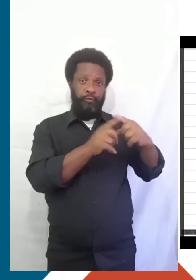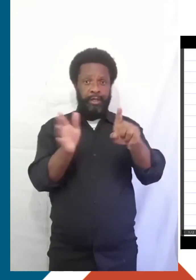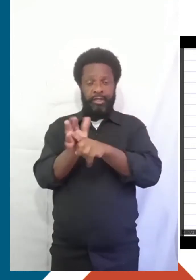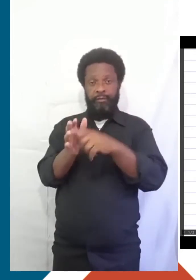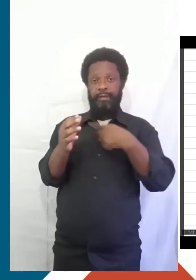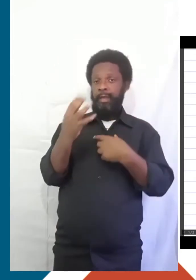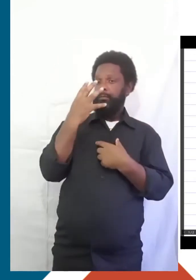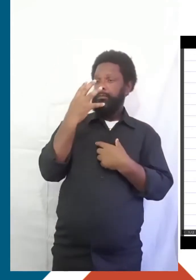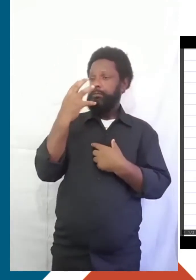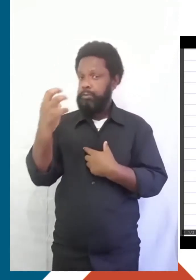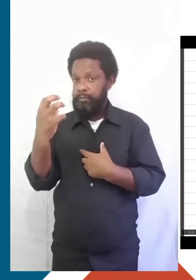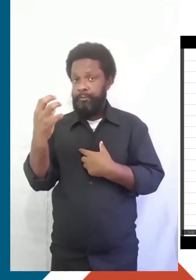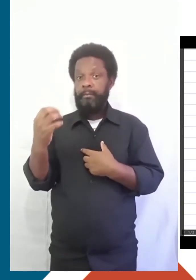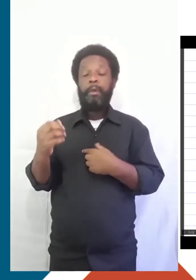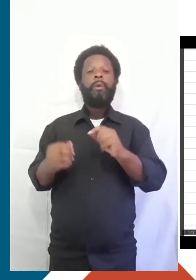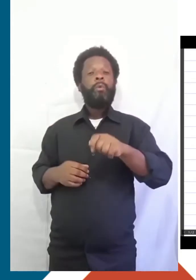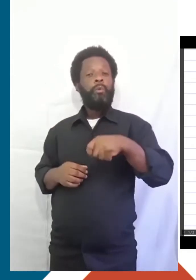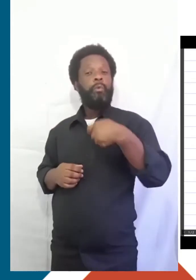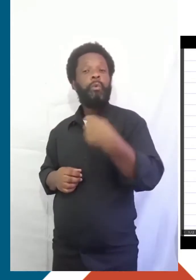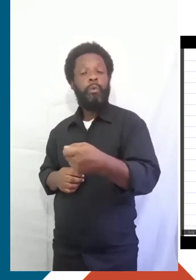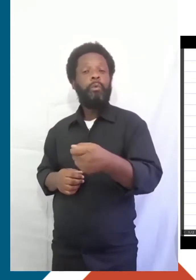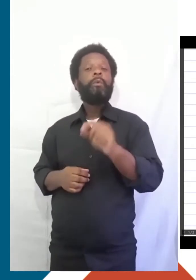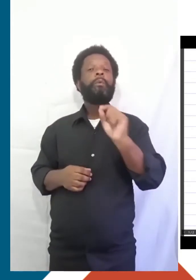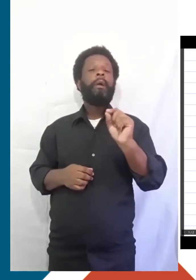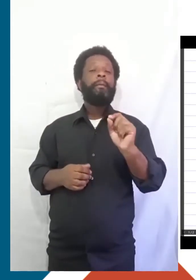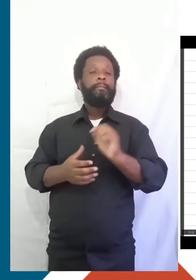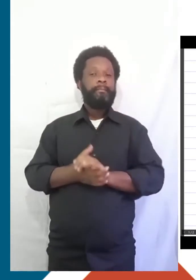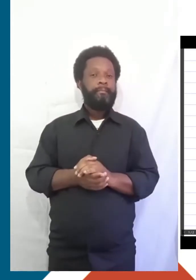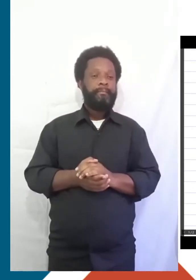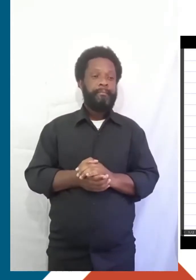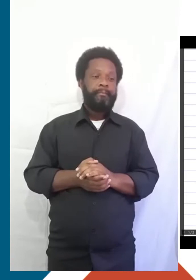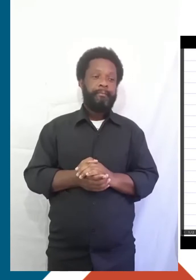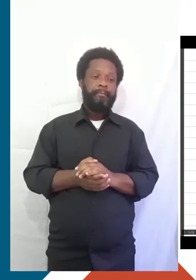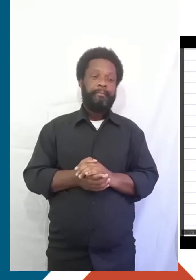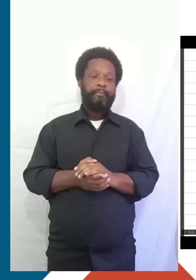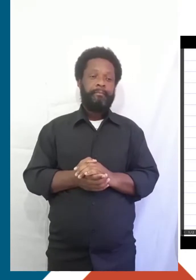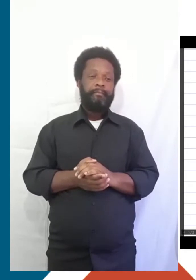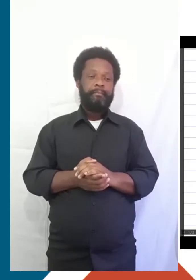se atraindo? É isso que a gente chama de o quê?